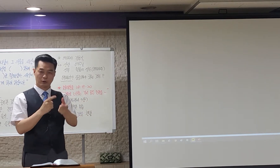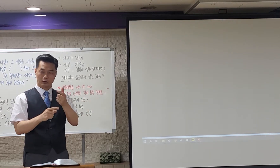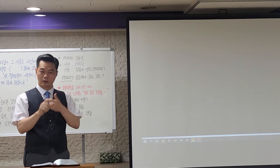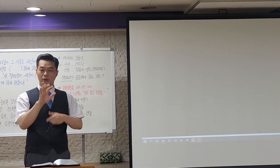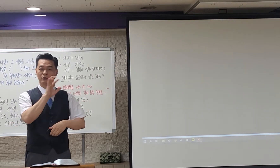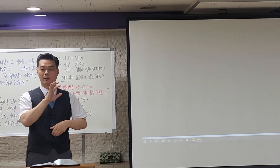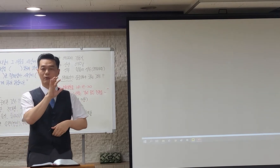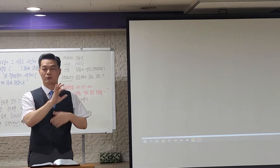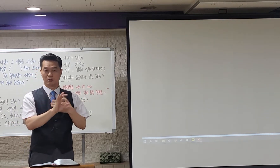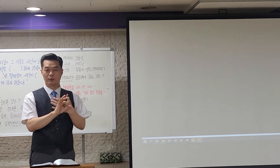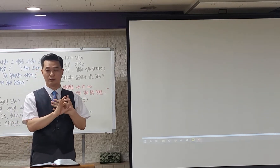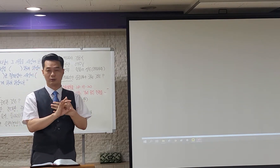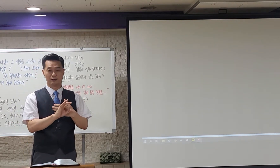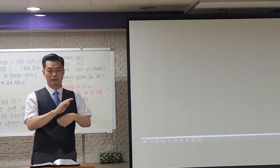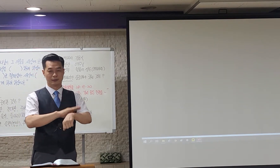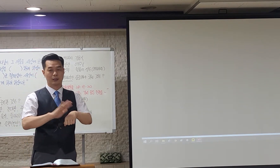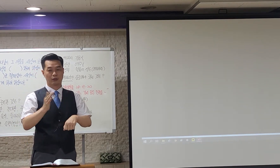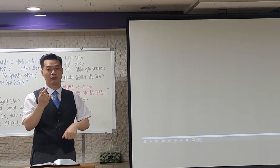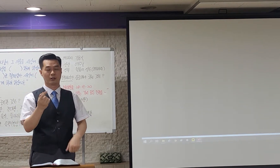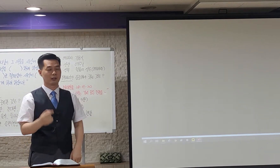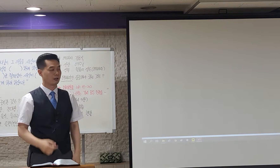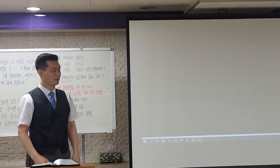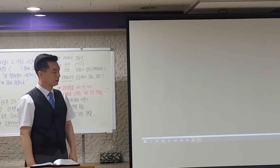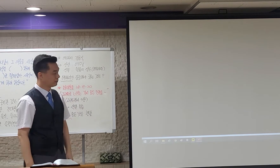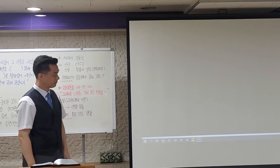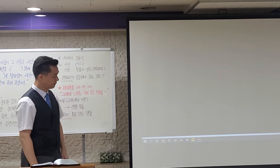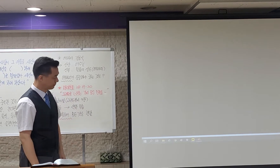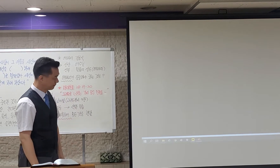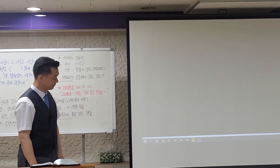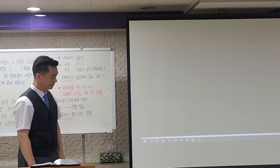더 연습하고 그러면 잘 될 것 같아요.